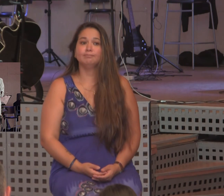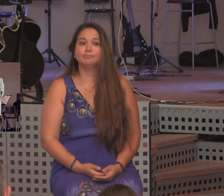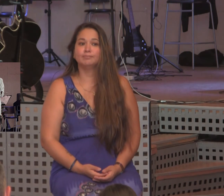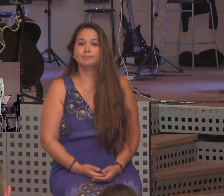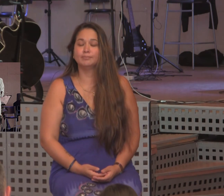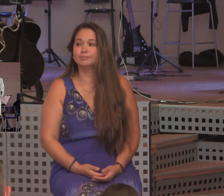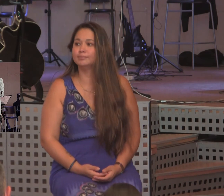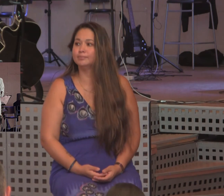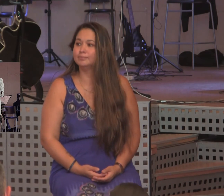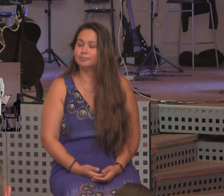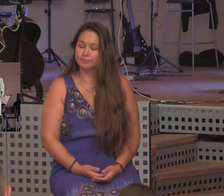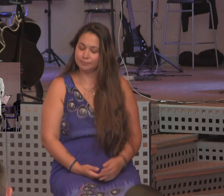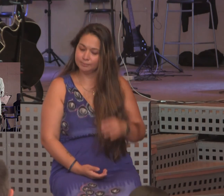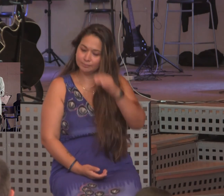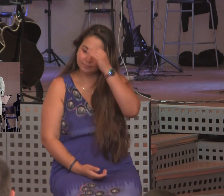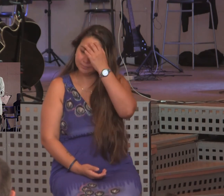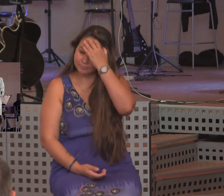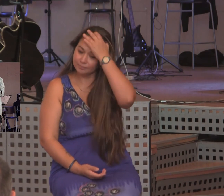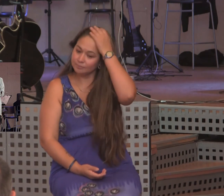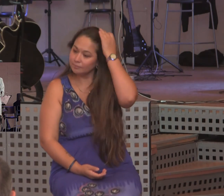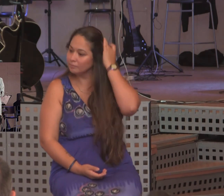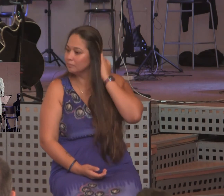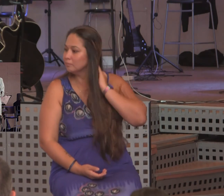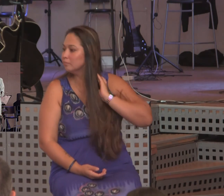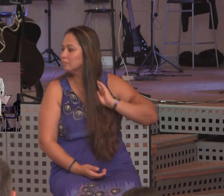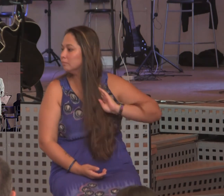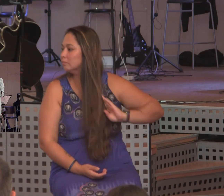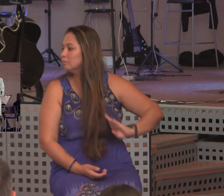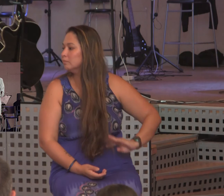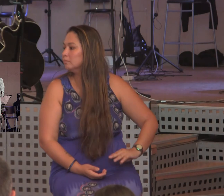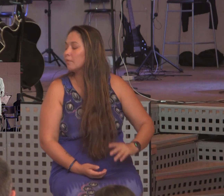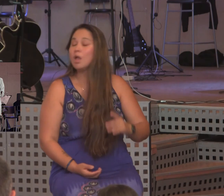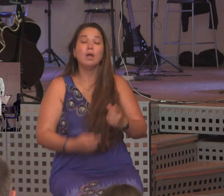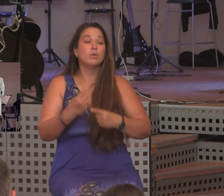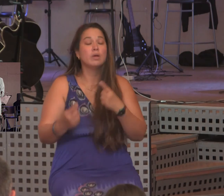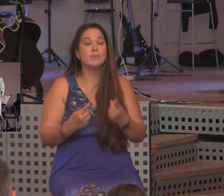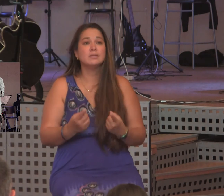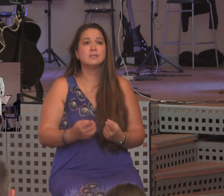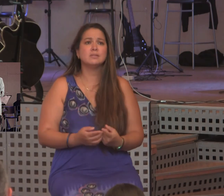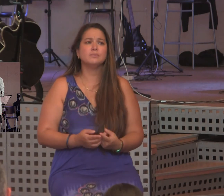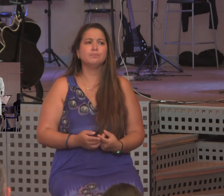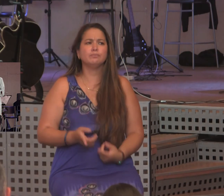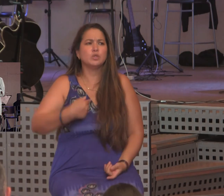dentro? ¿Pero y qué es lo que me ha pasado si yo no soy así? ¿Pero qué?